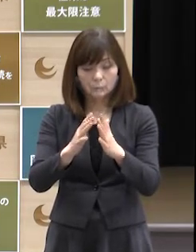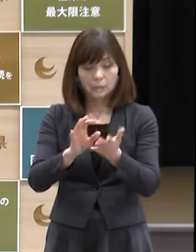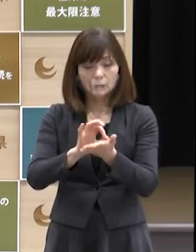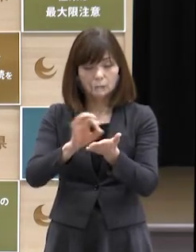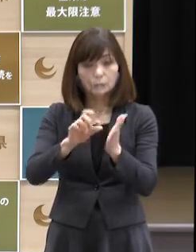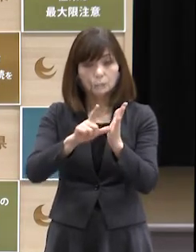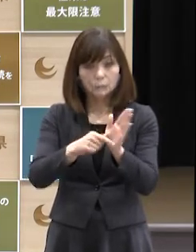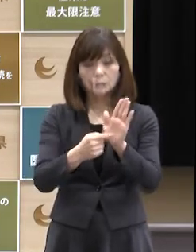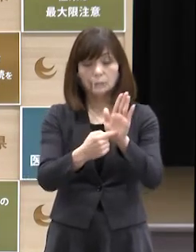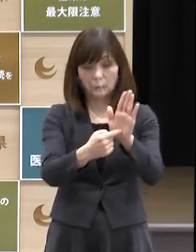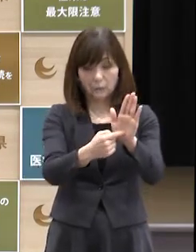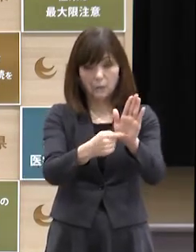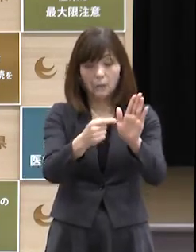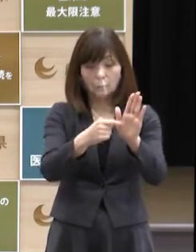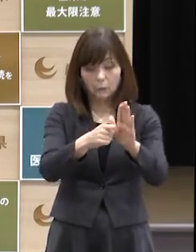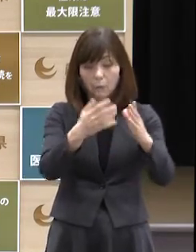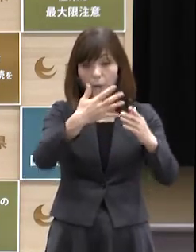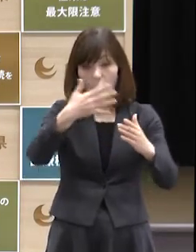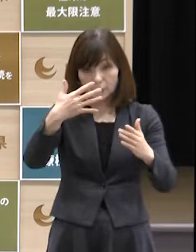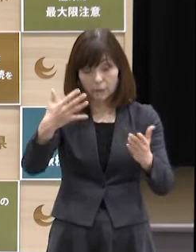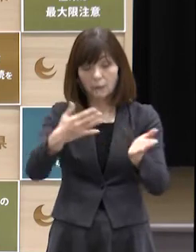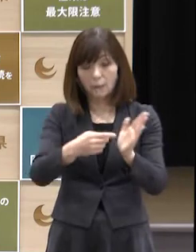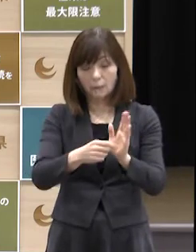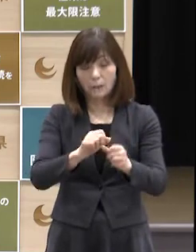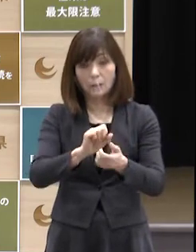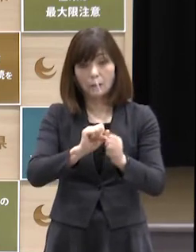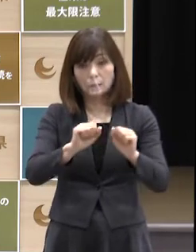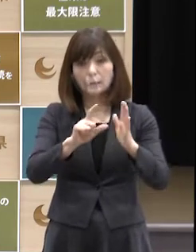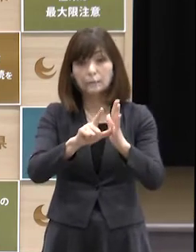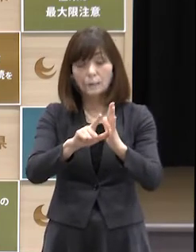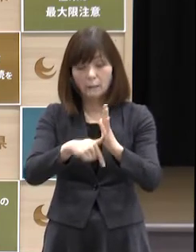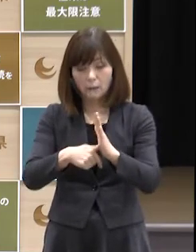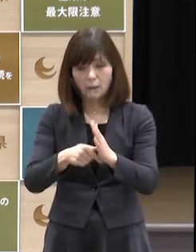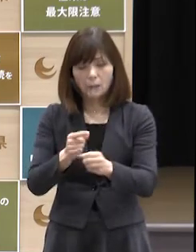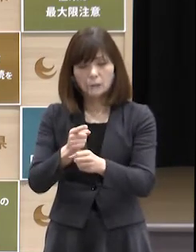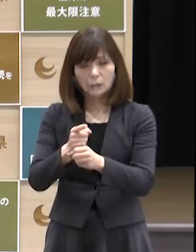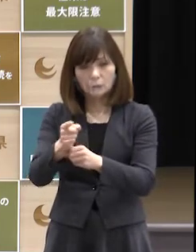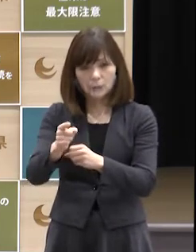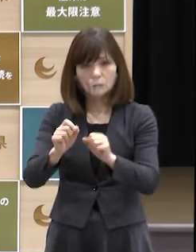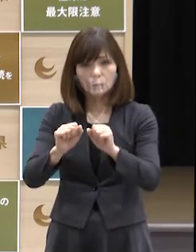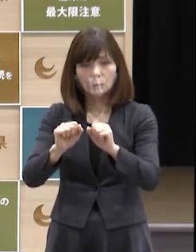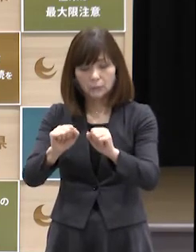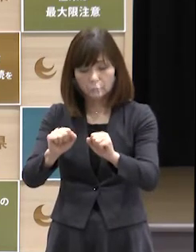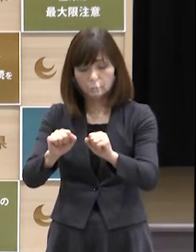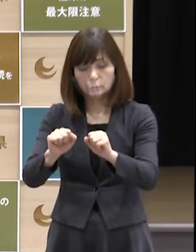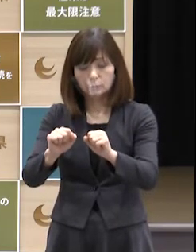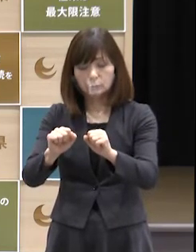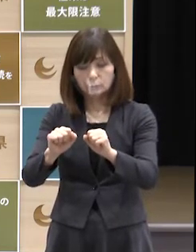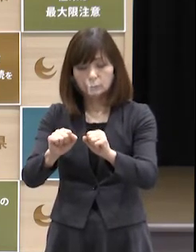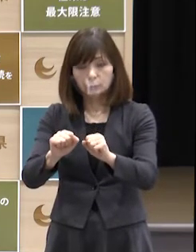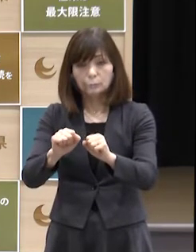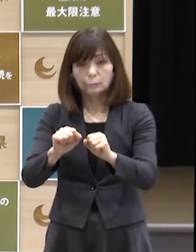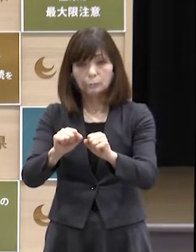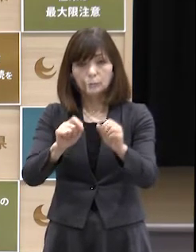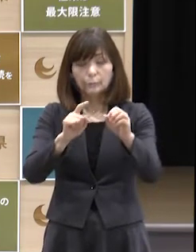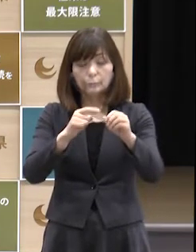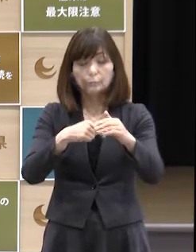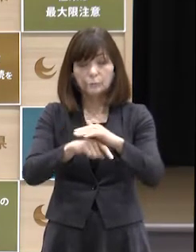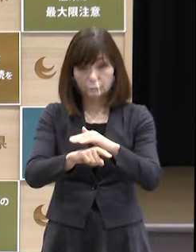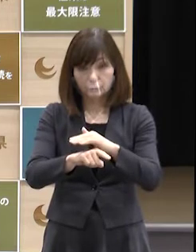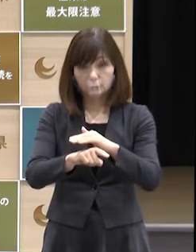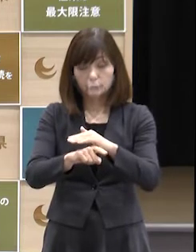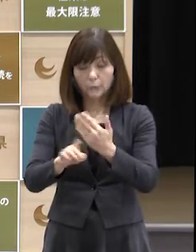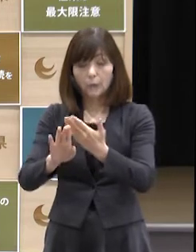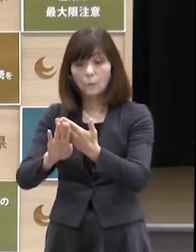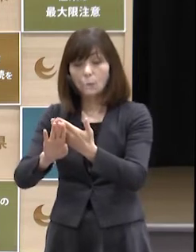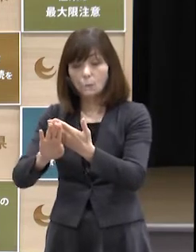すればですね、核兵器の役割低減、それから他の核兵器国に同